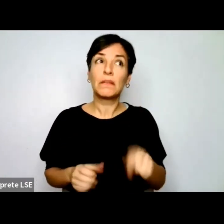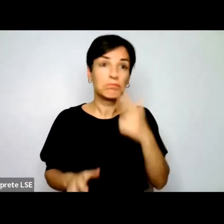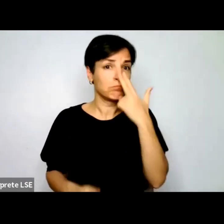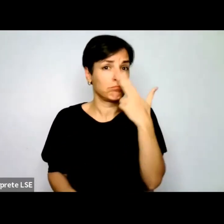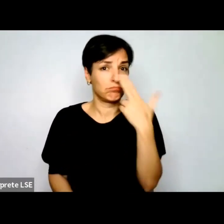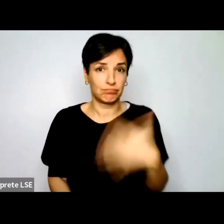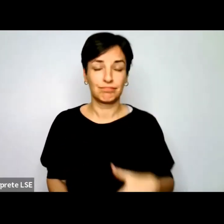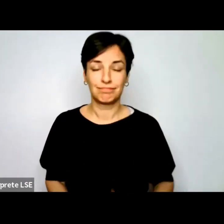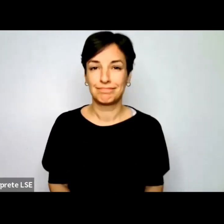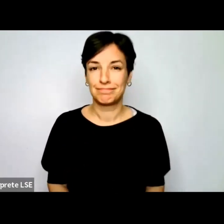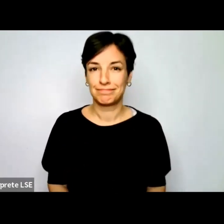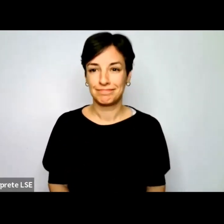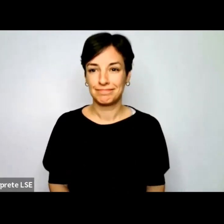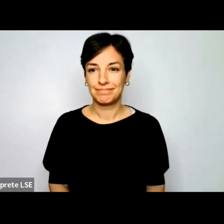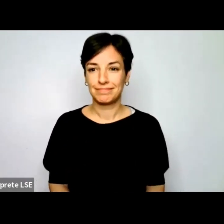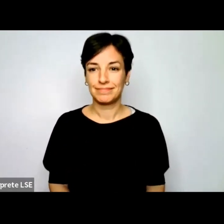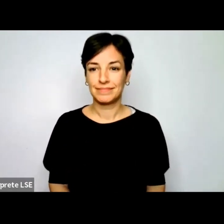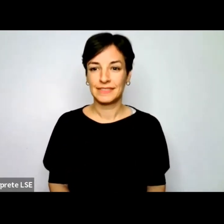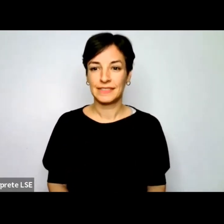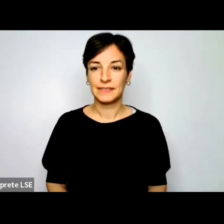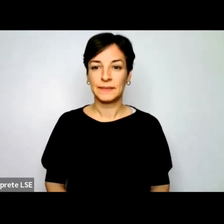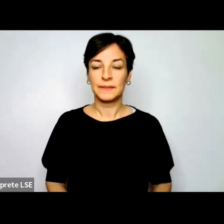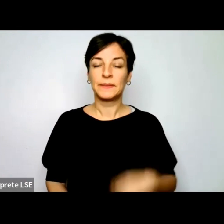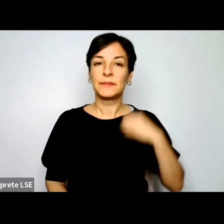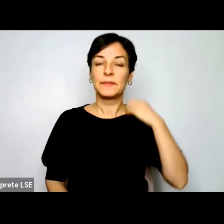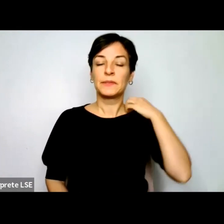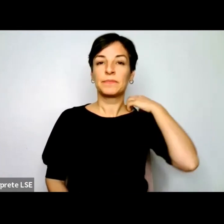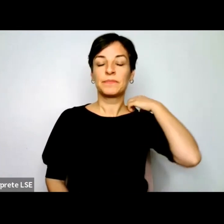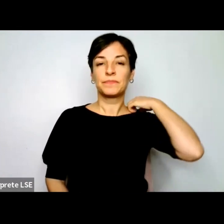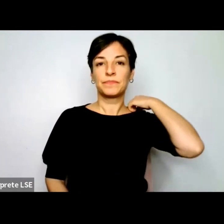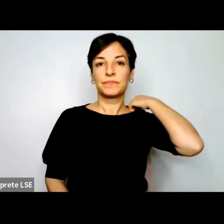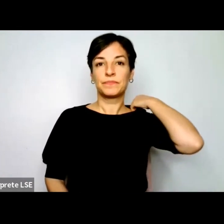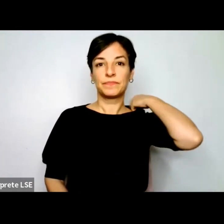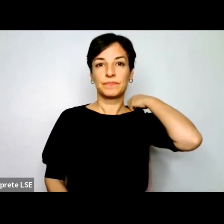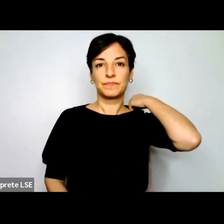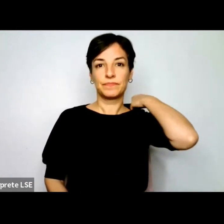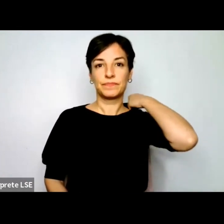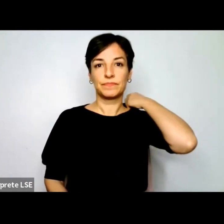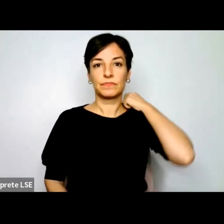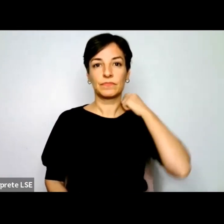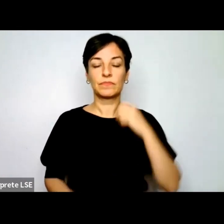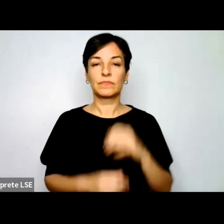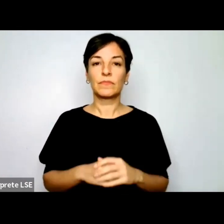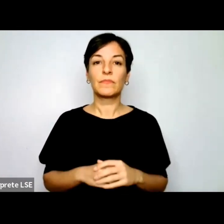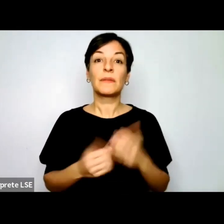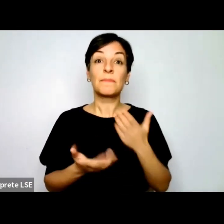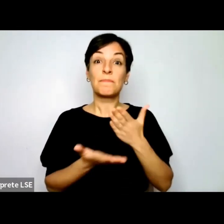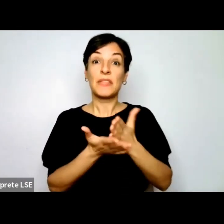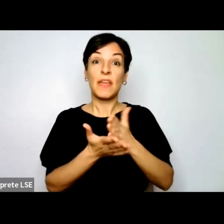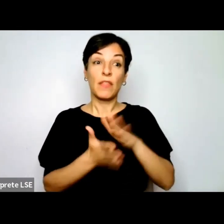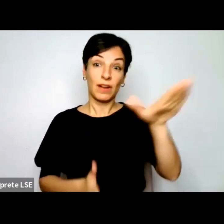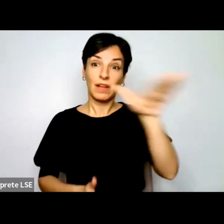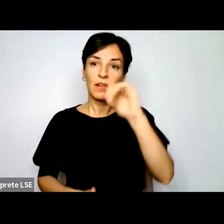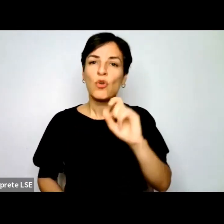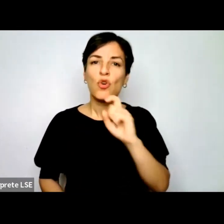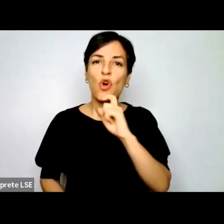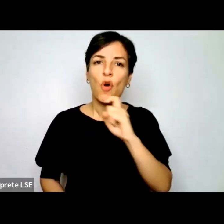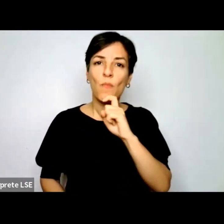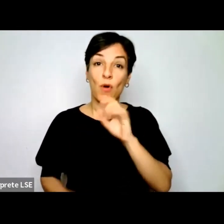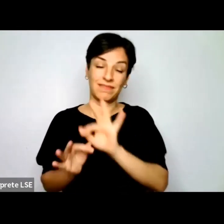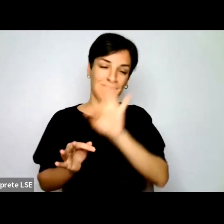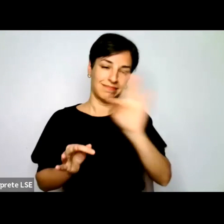interesante. ¿Cómo tenemos que hacer para solicitar un mediador? Eso os va a hablar ahora